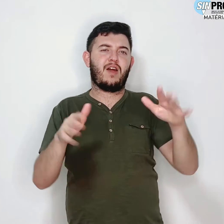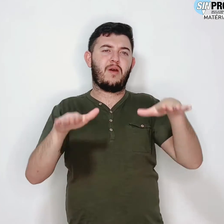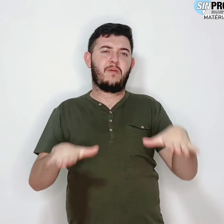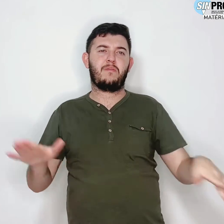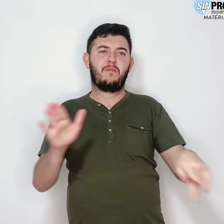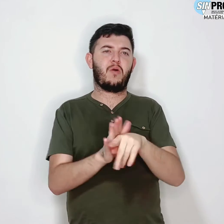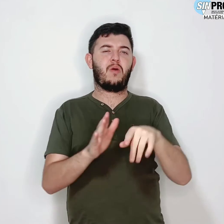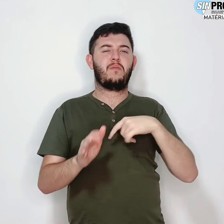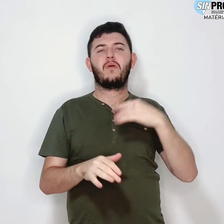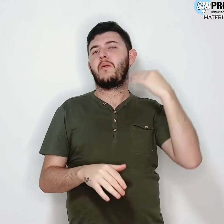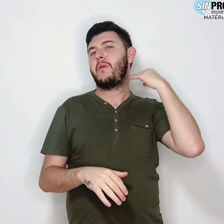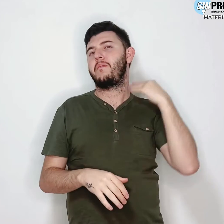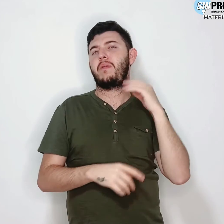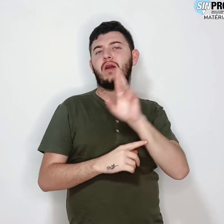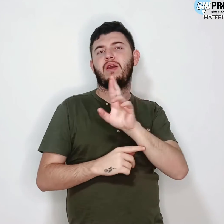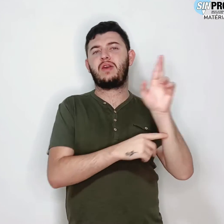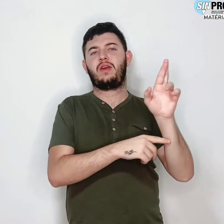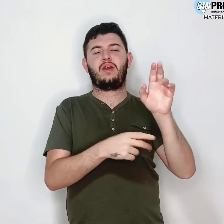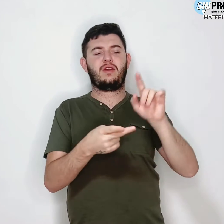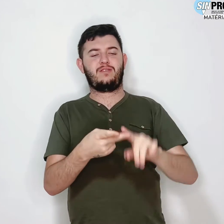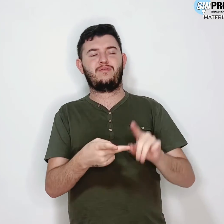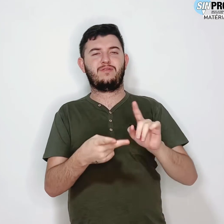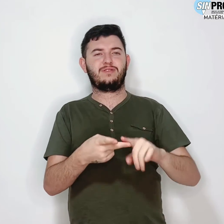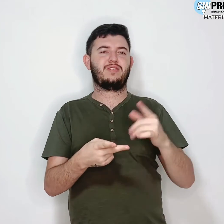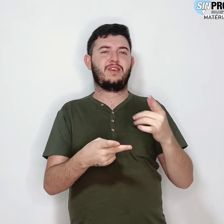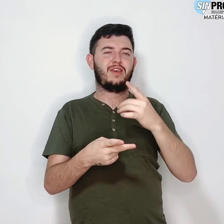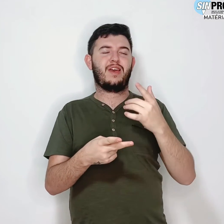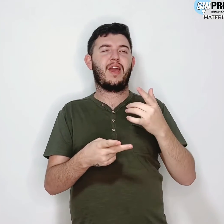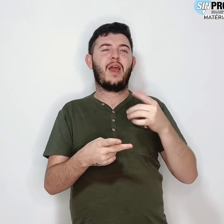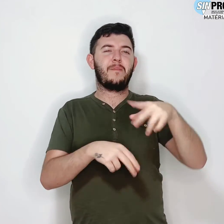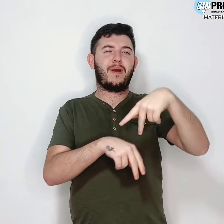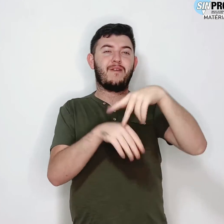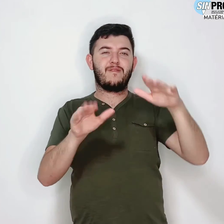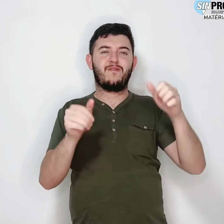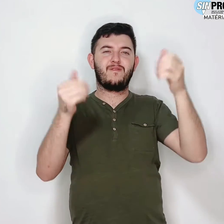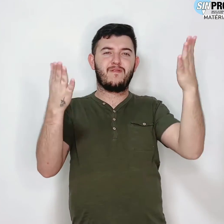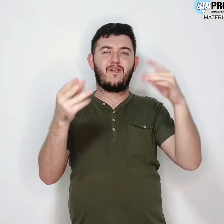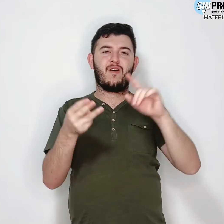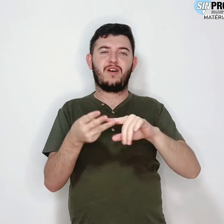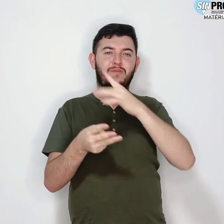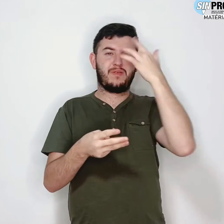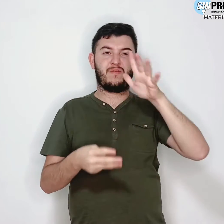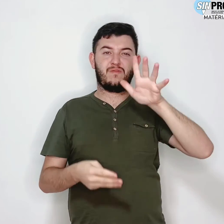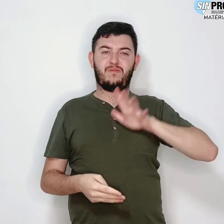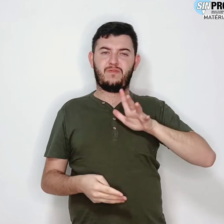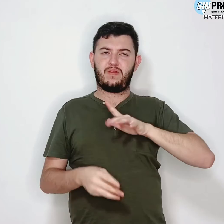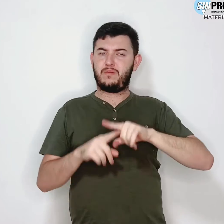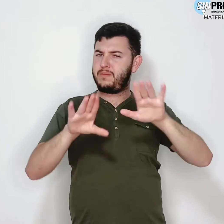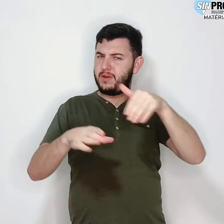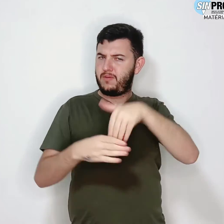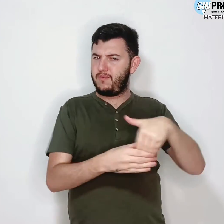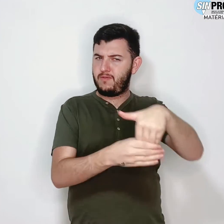e países estrangeiros. É no voto que se define se um país terá, por exemplo, um plano